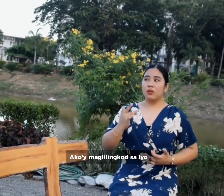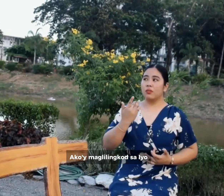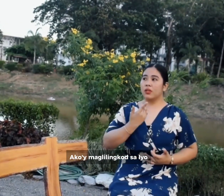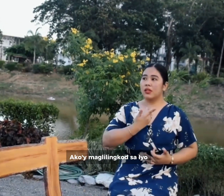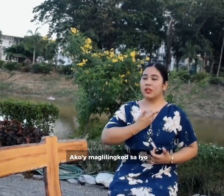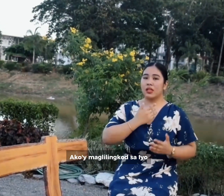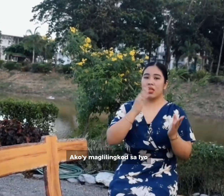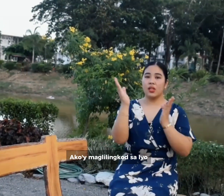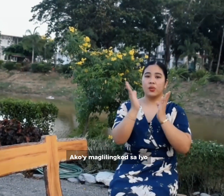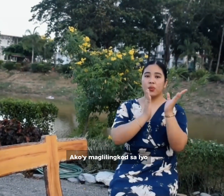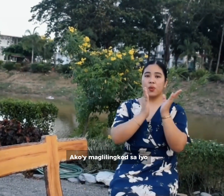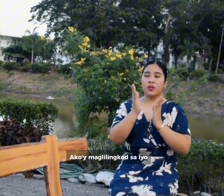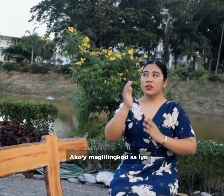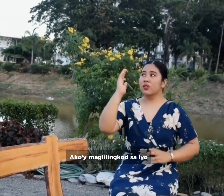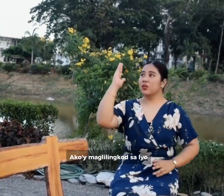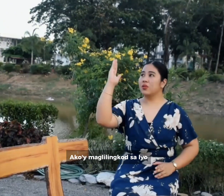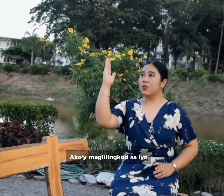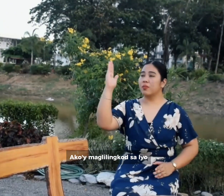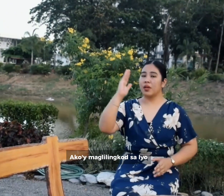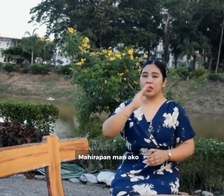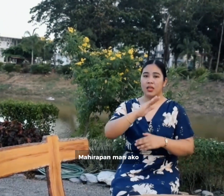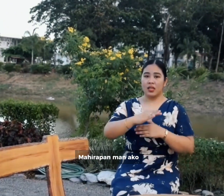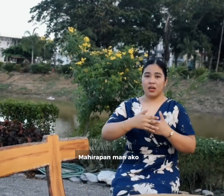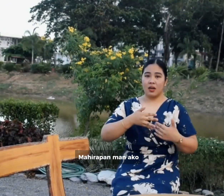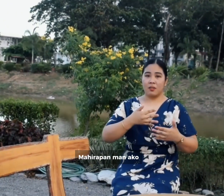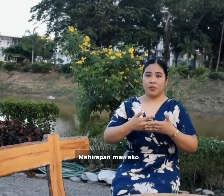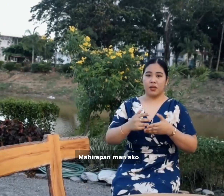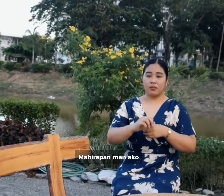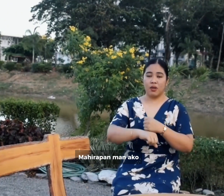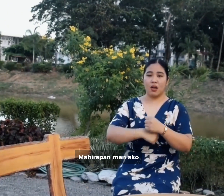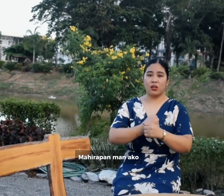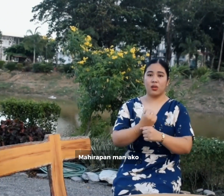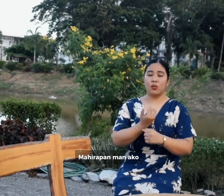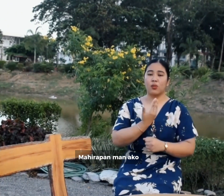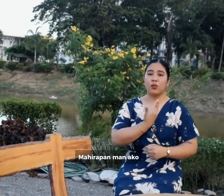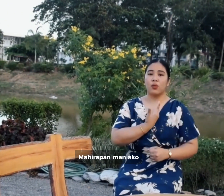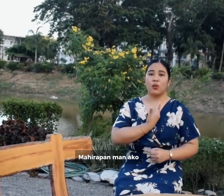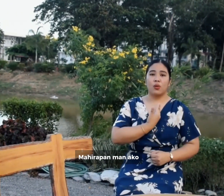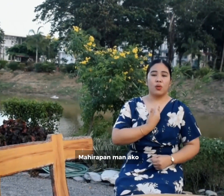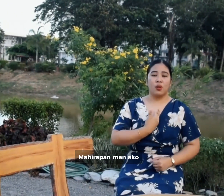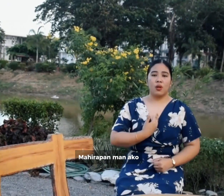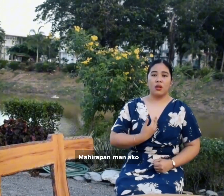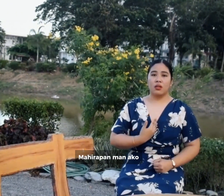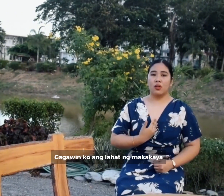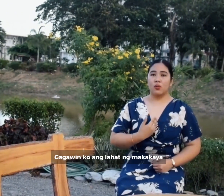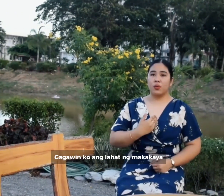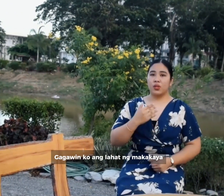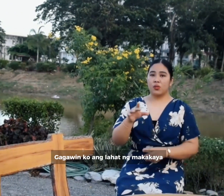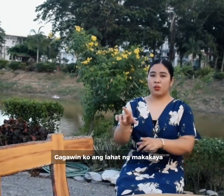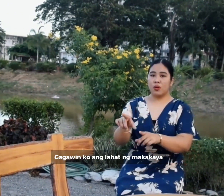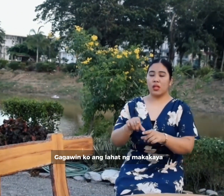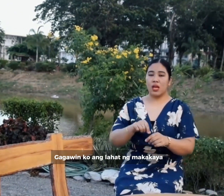Ako'y maglilingkod sa'yo, mahirapan man ako. Gagawin ko ang lahat